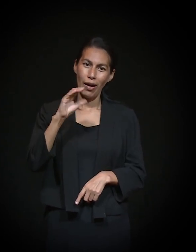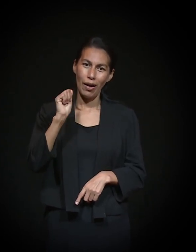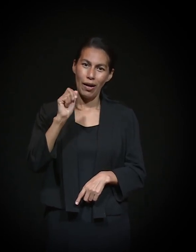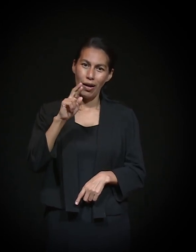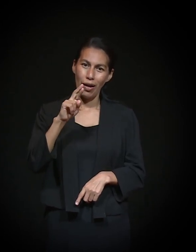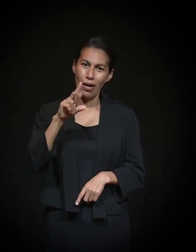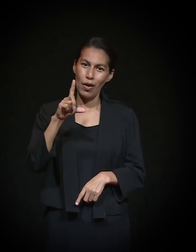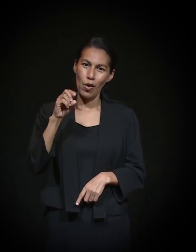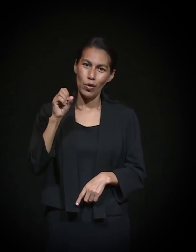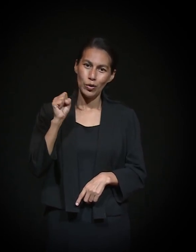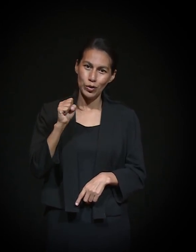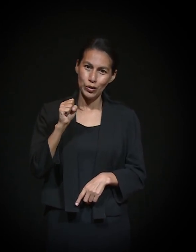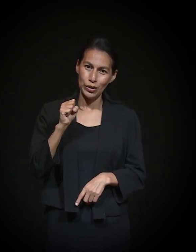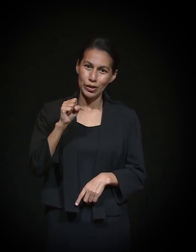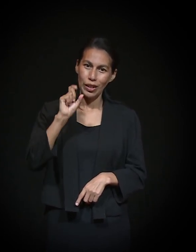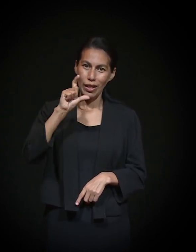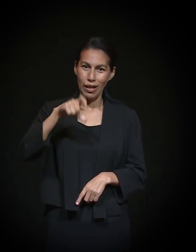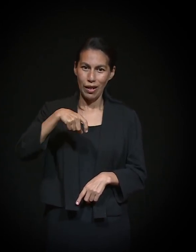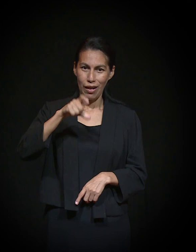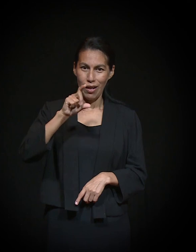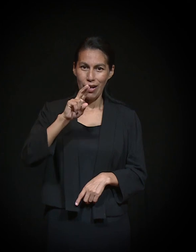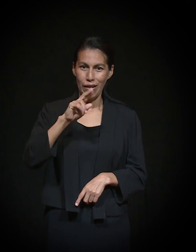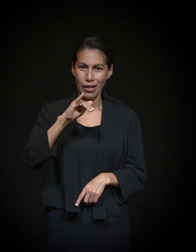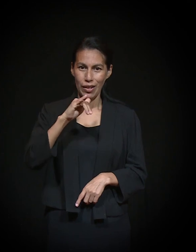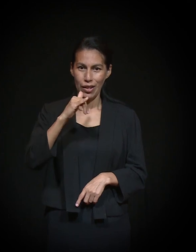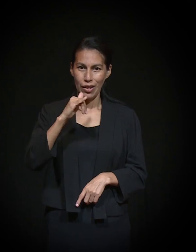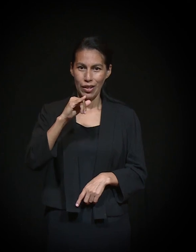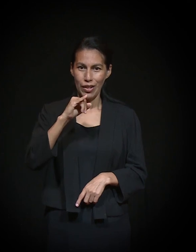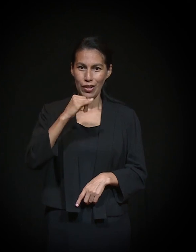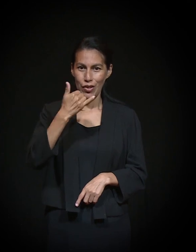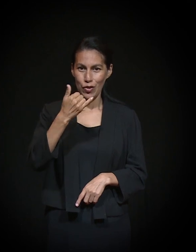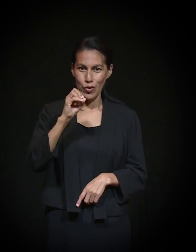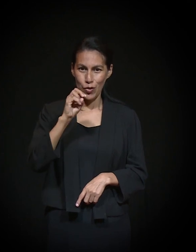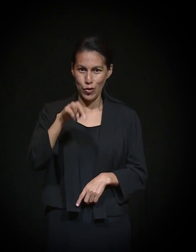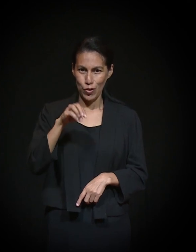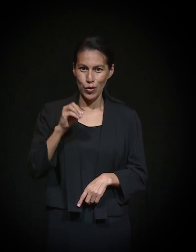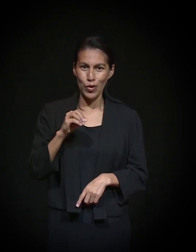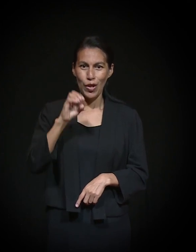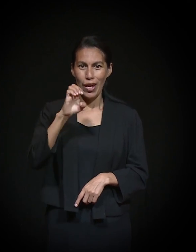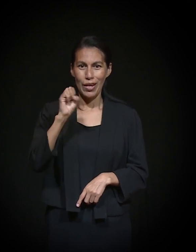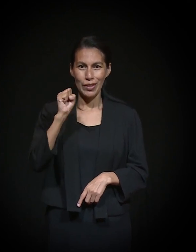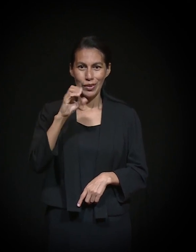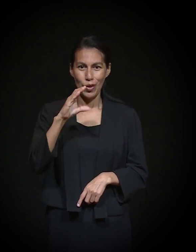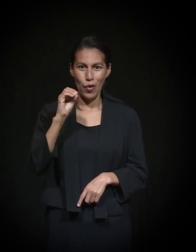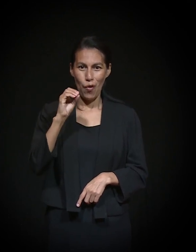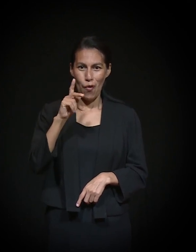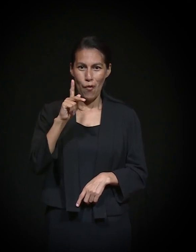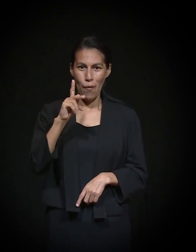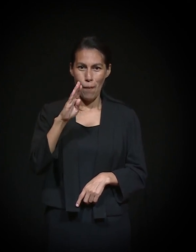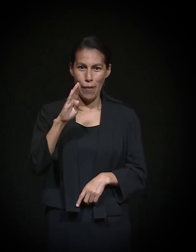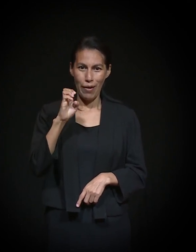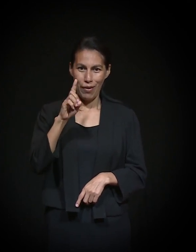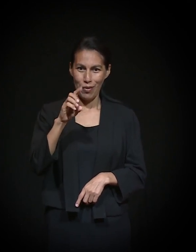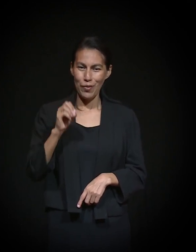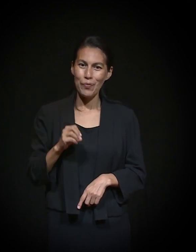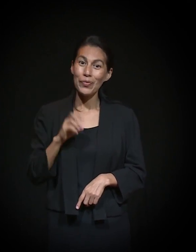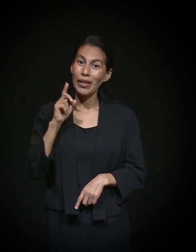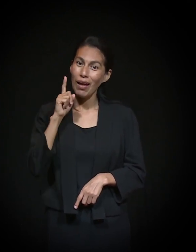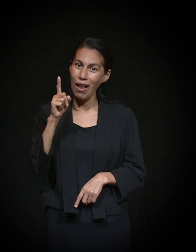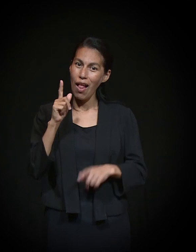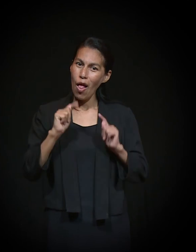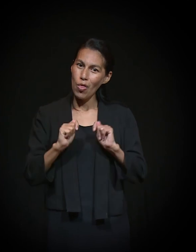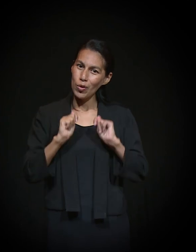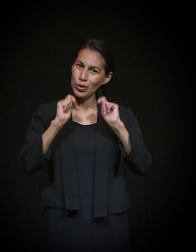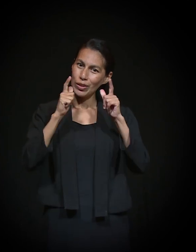Escobar está cumpliendo años. En Cusco de Gutiérrez le enviamos un